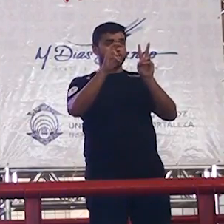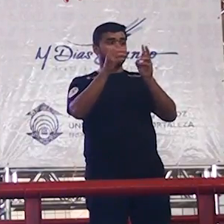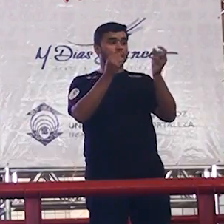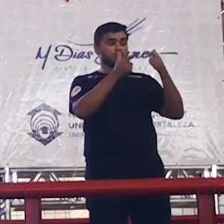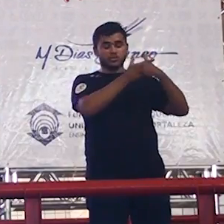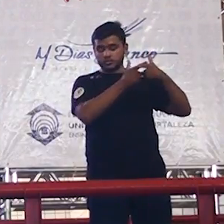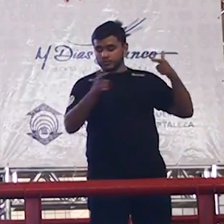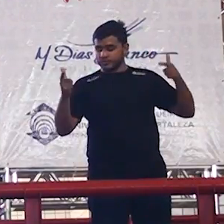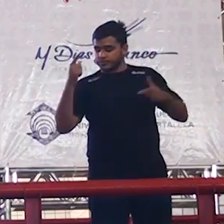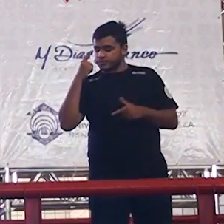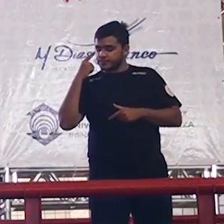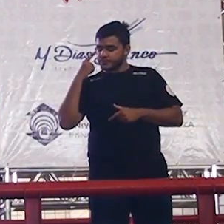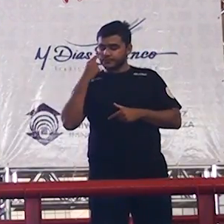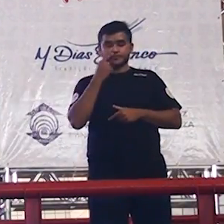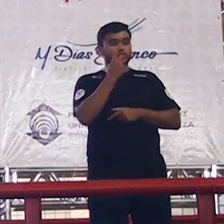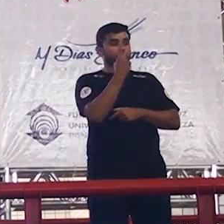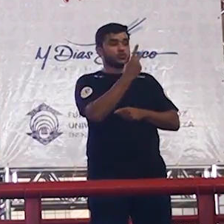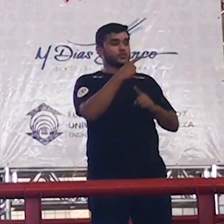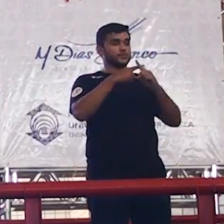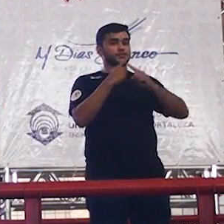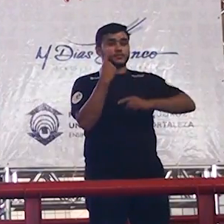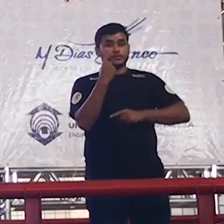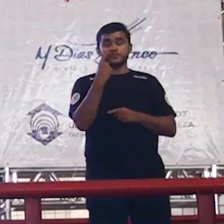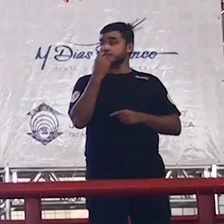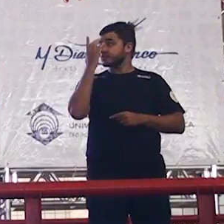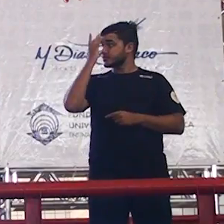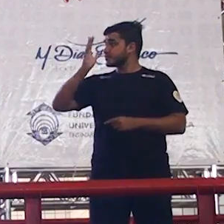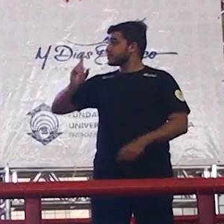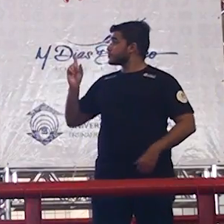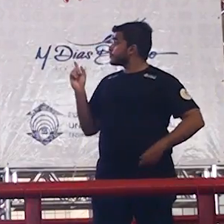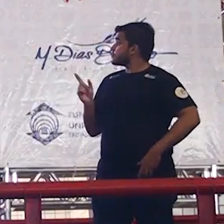Fácil, né? Equação segundo grau, né, pessoal, para vocês?